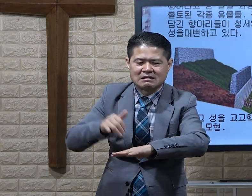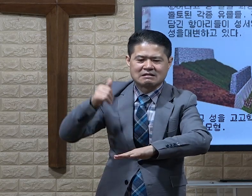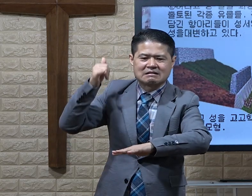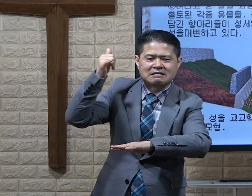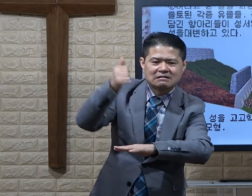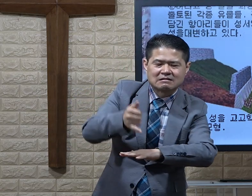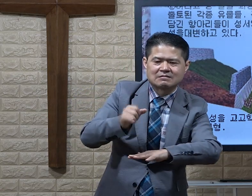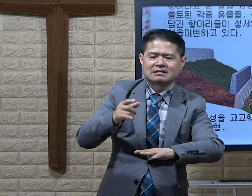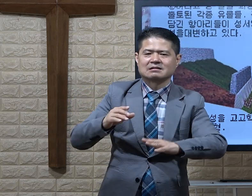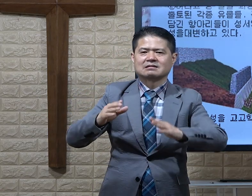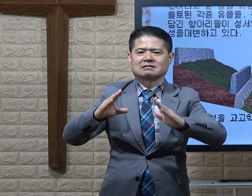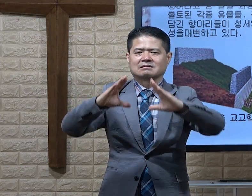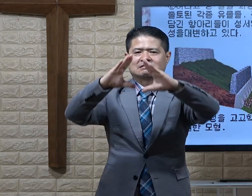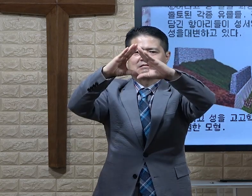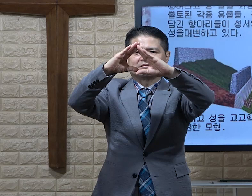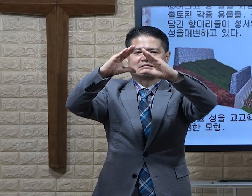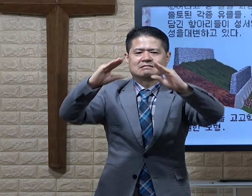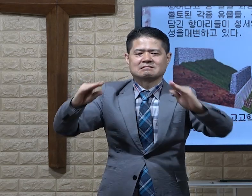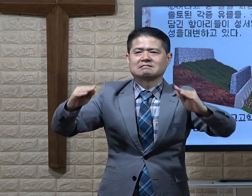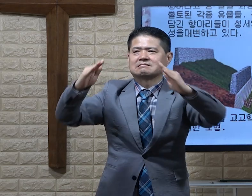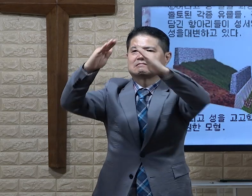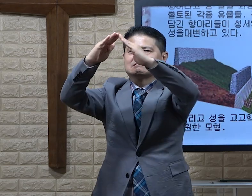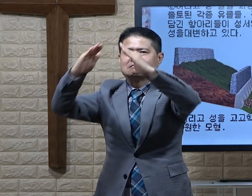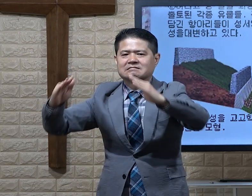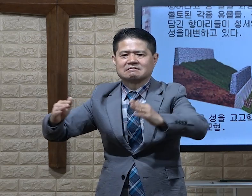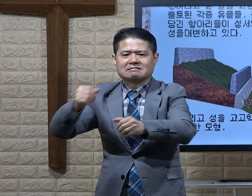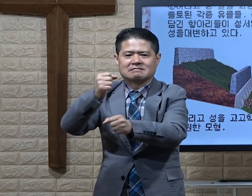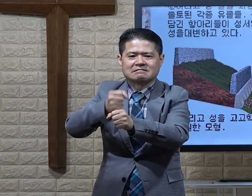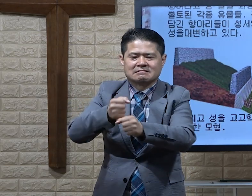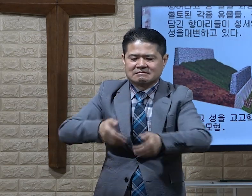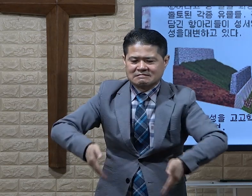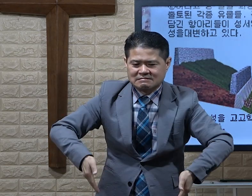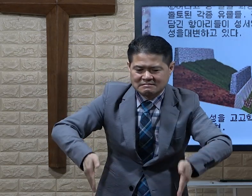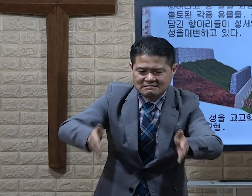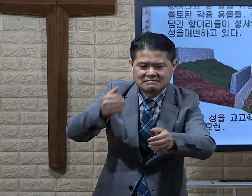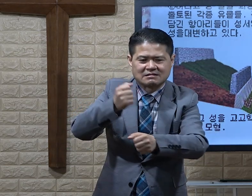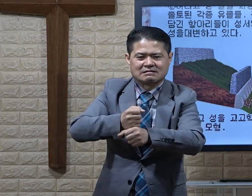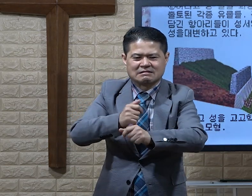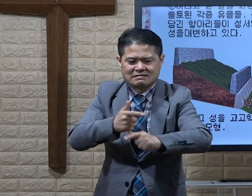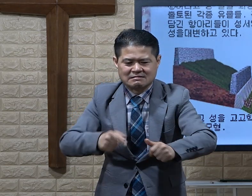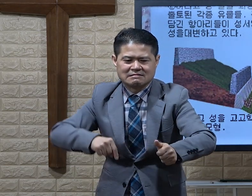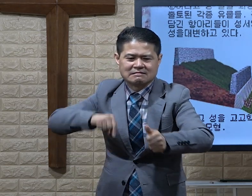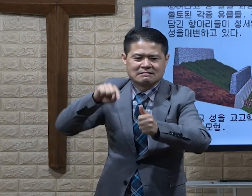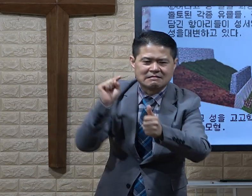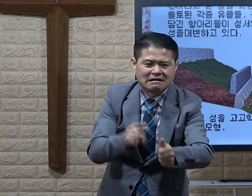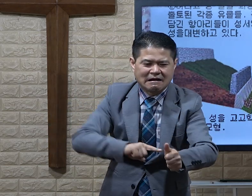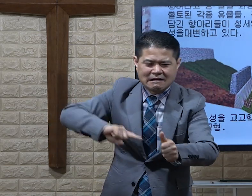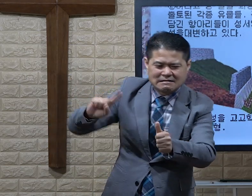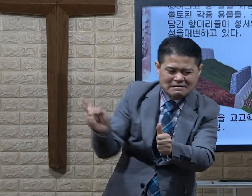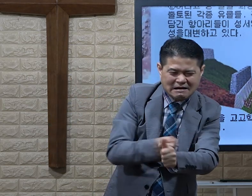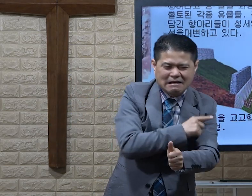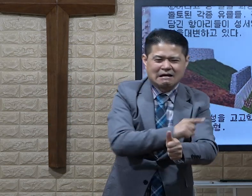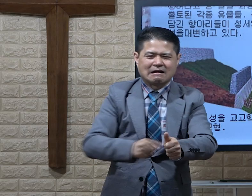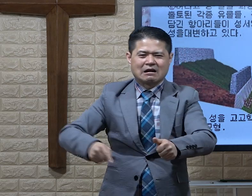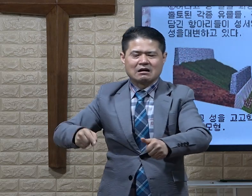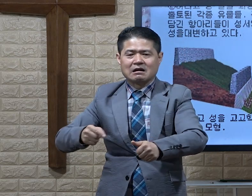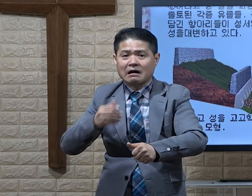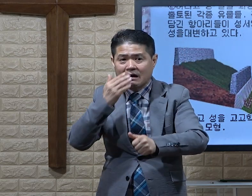시킨 것입니다. 그래서 이집트의 토건을 재건하는데 이스라엘 사람들을 학대하고